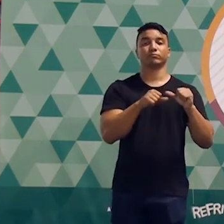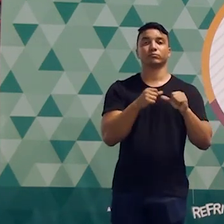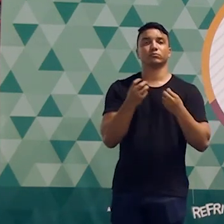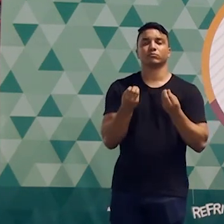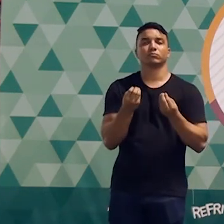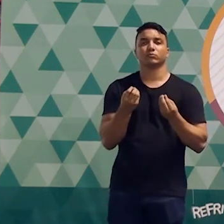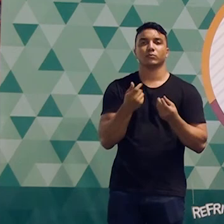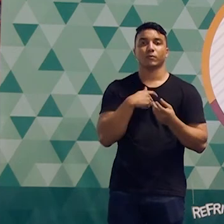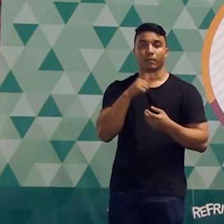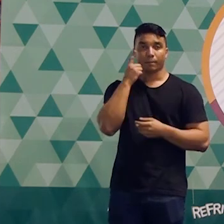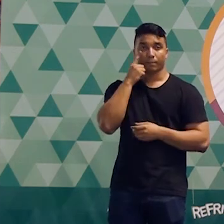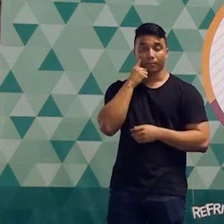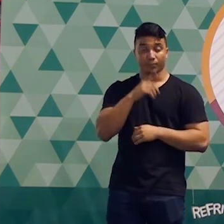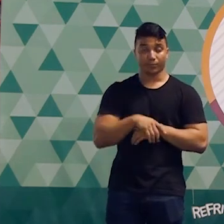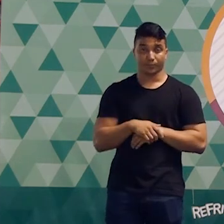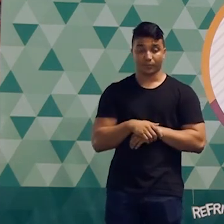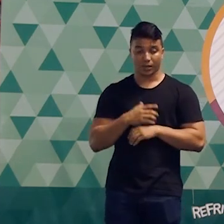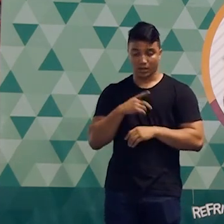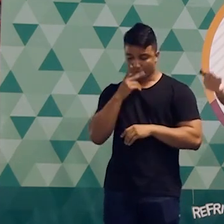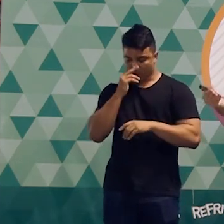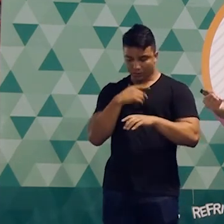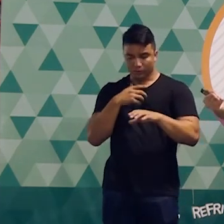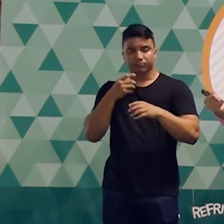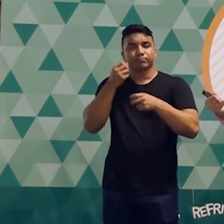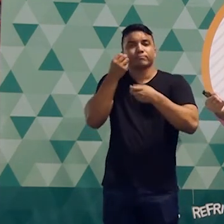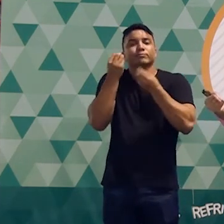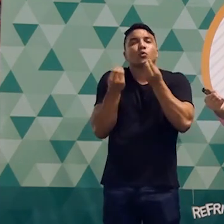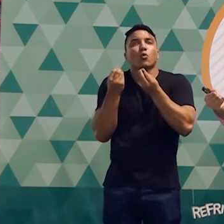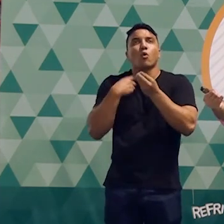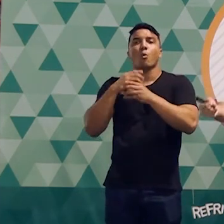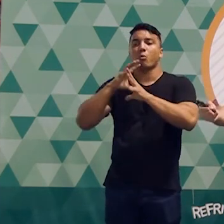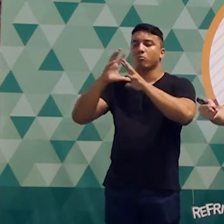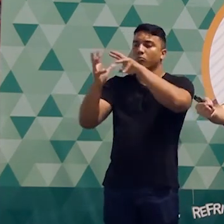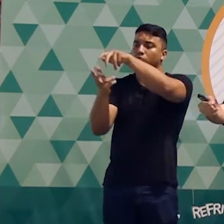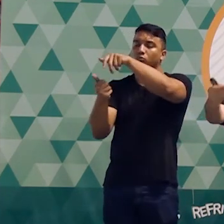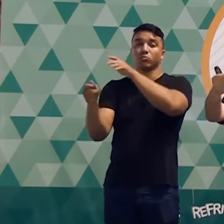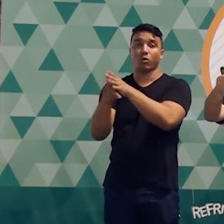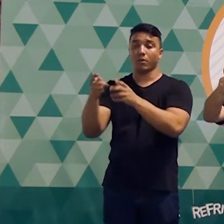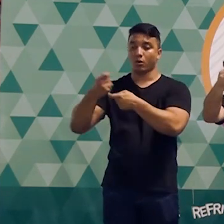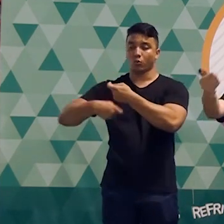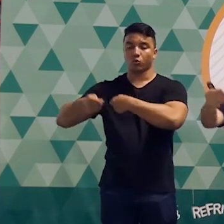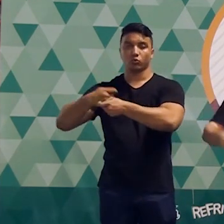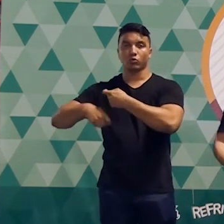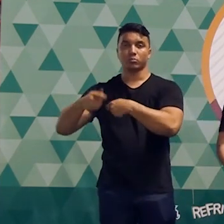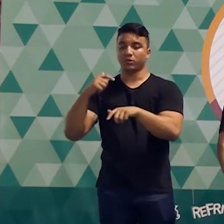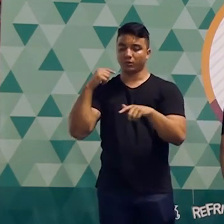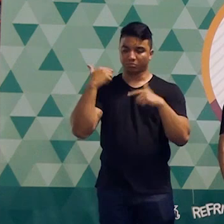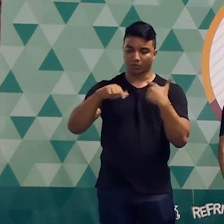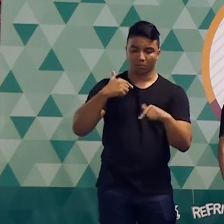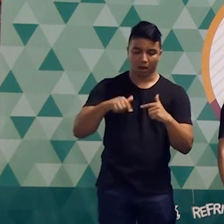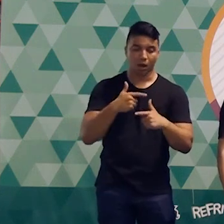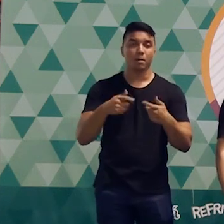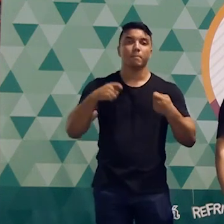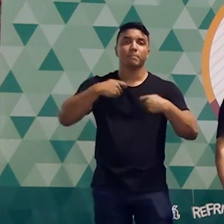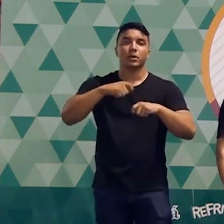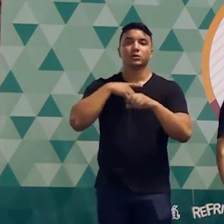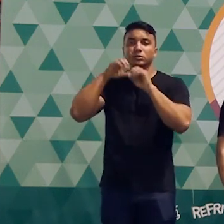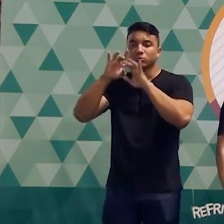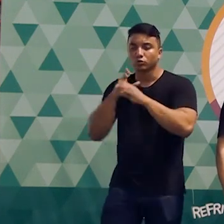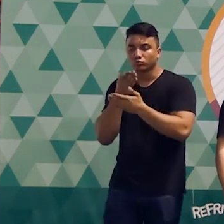como a ideia do jovem se preparar para o mundo da economia, do trabalho, ele precisa se